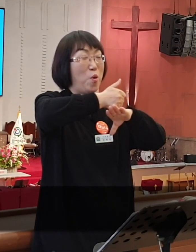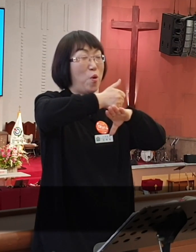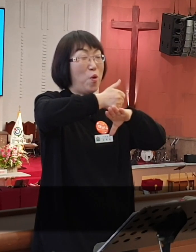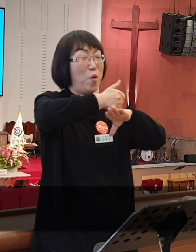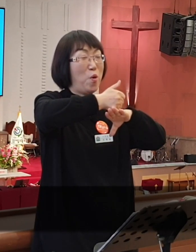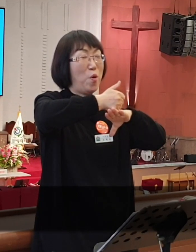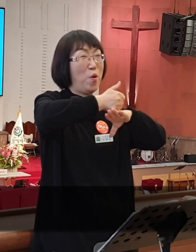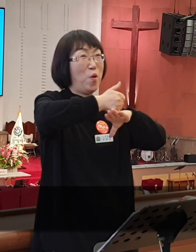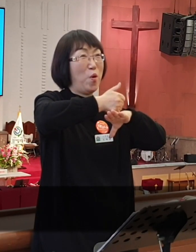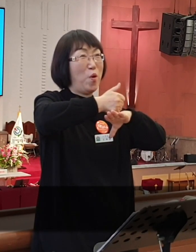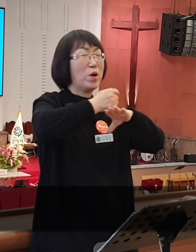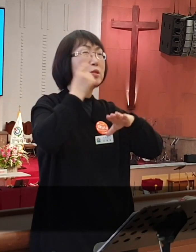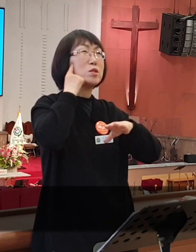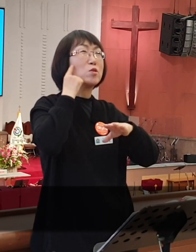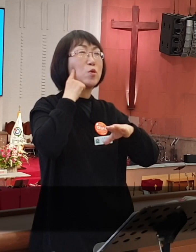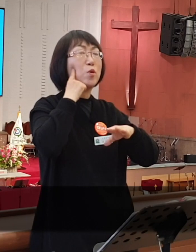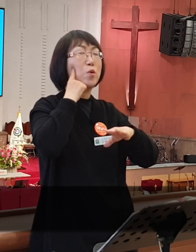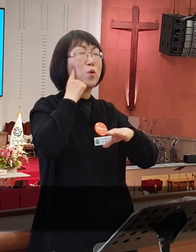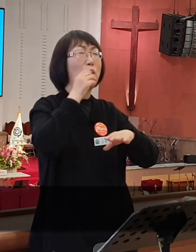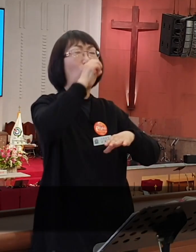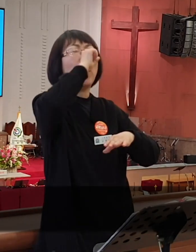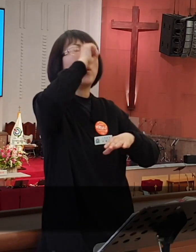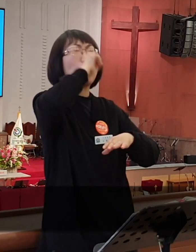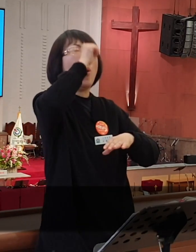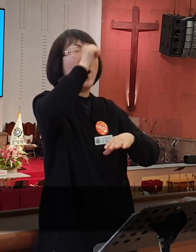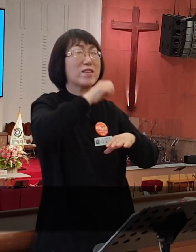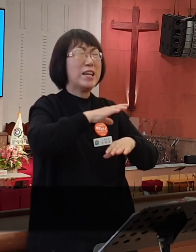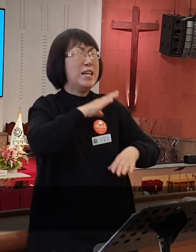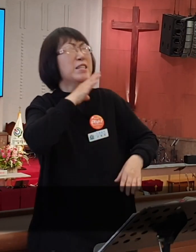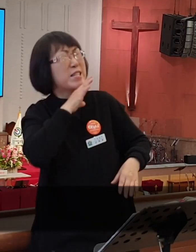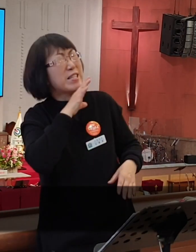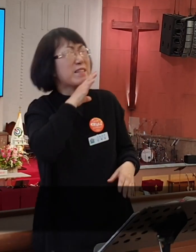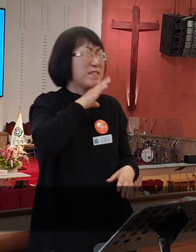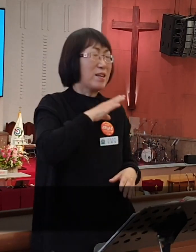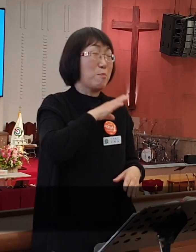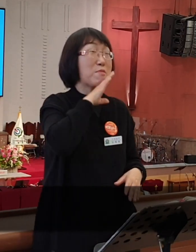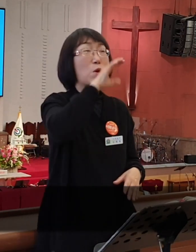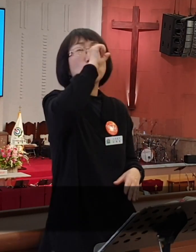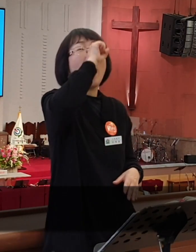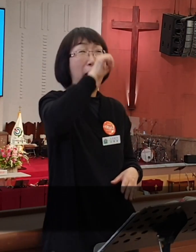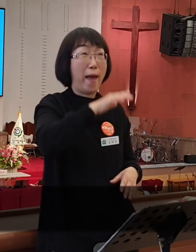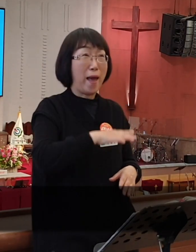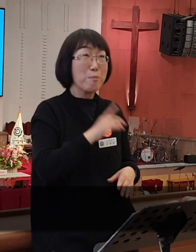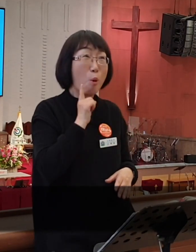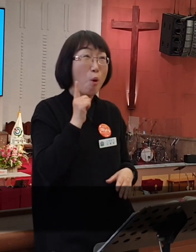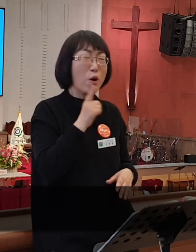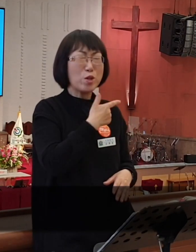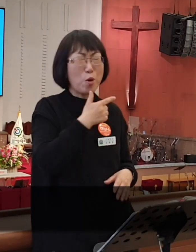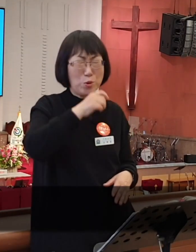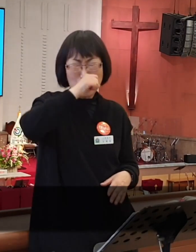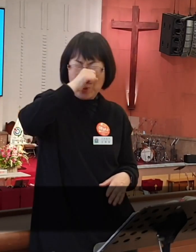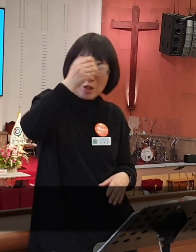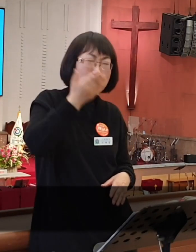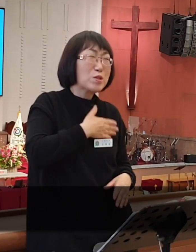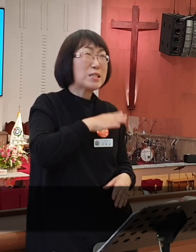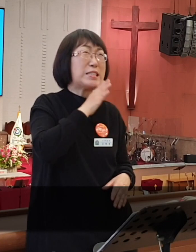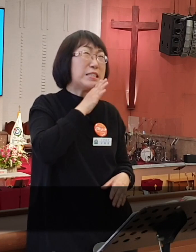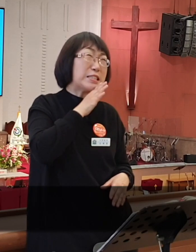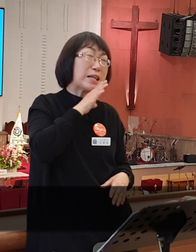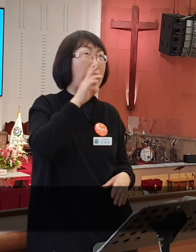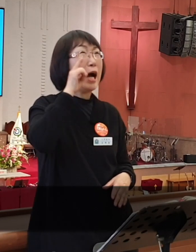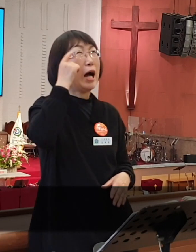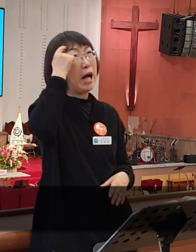사람들이 좋았어요. 근데 갑자기 드는 생각은 진짜? 진짜? 너무 좋은 걸 주신다니